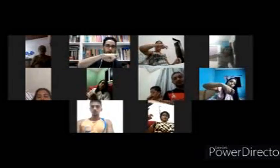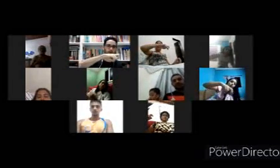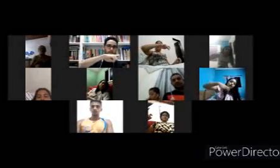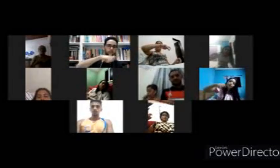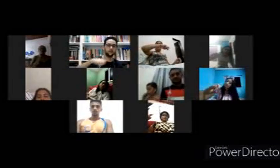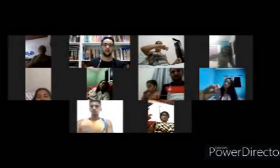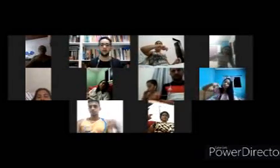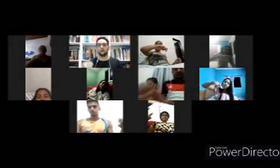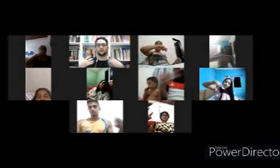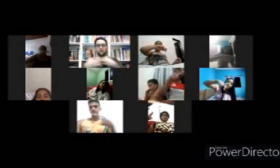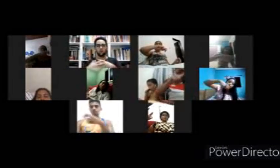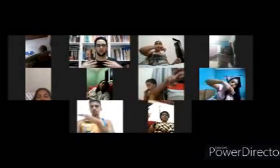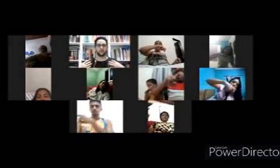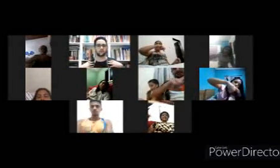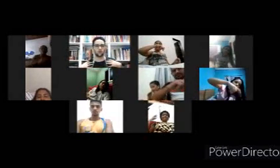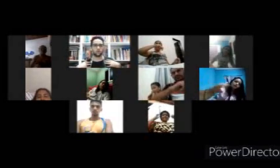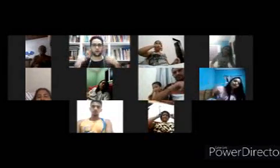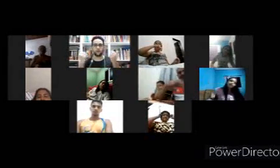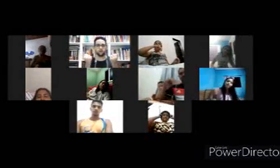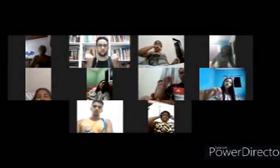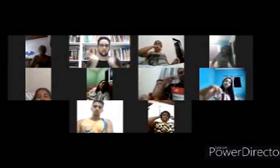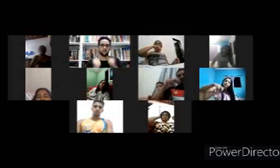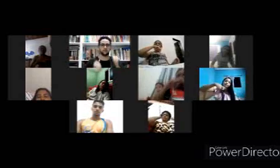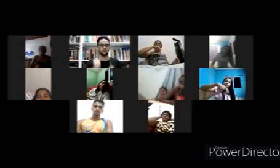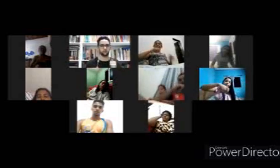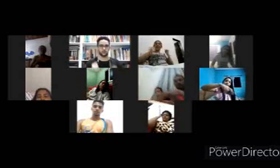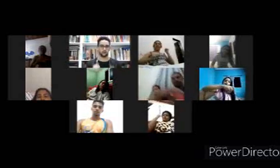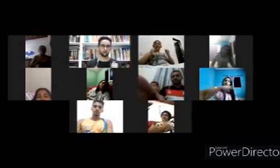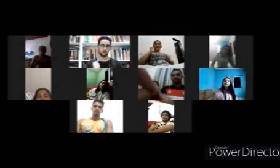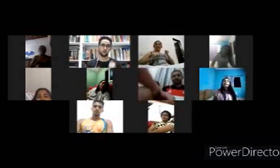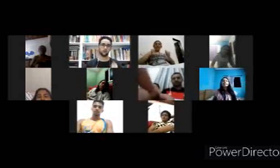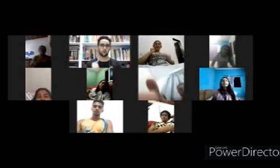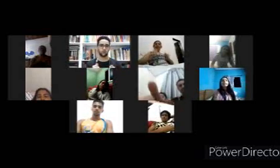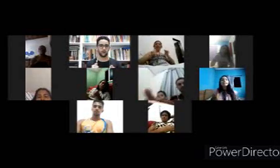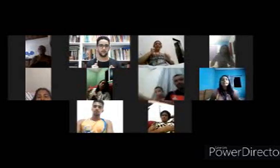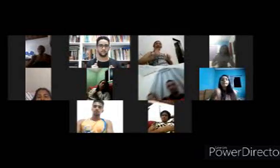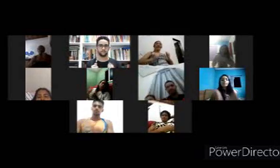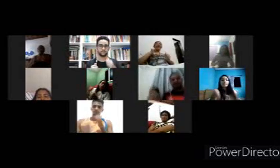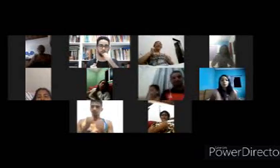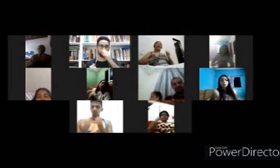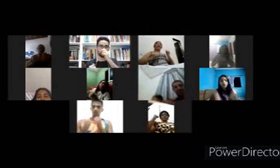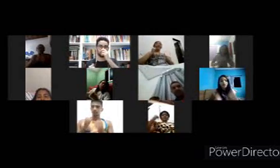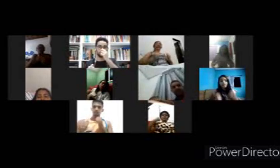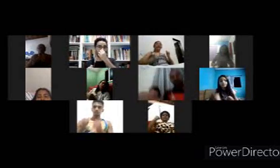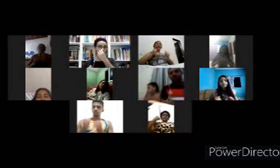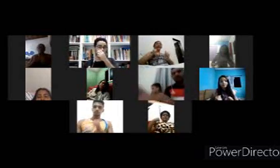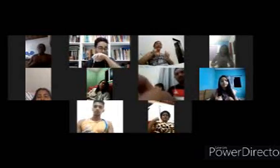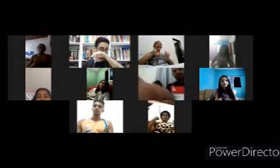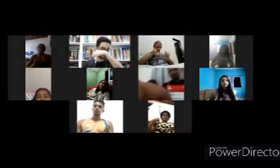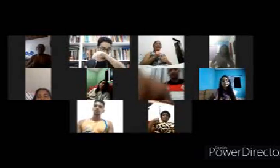Correr. Com a expressão corporal, que eu vou fechar minhas mãos e correr. Ou eu também posso